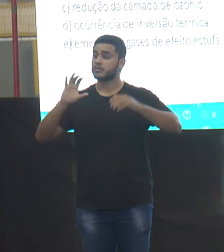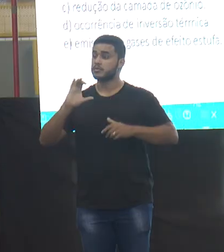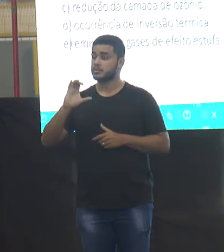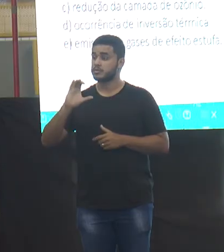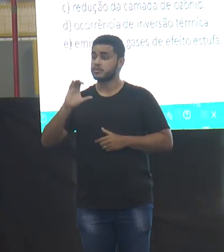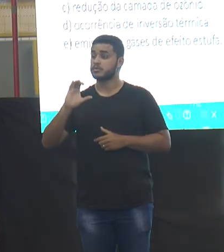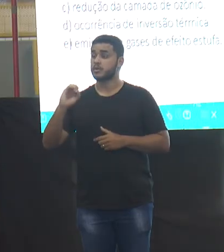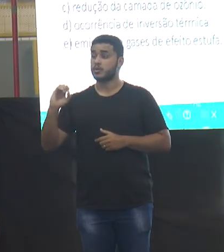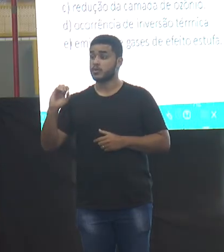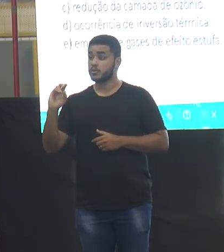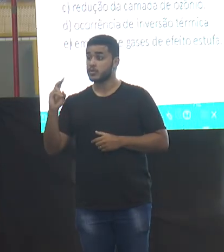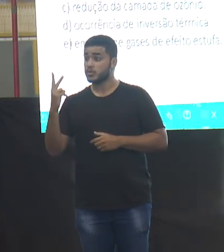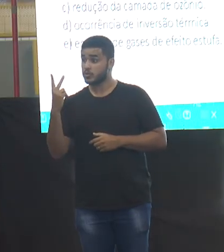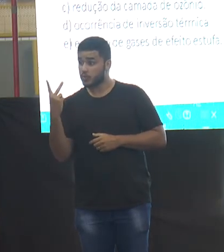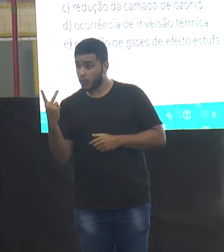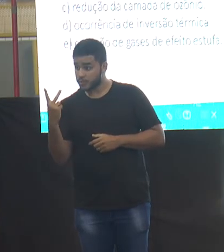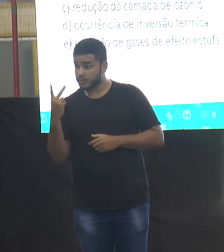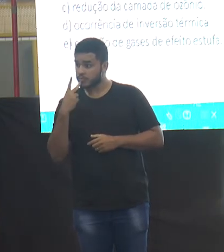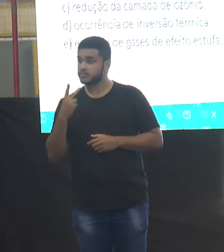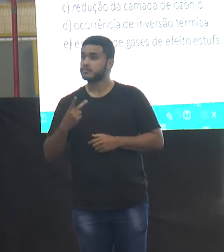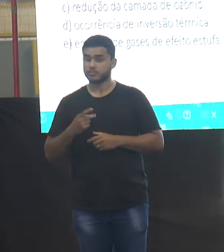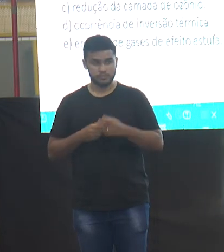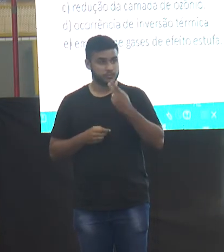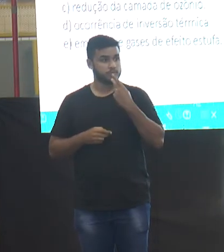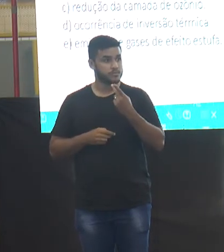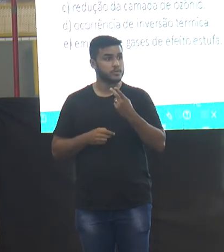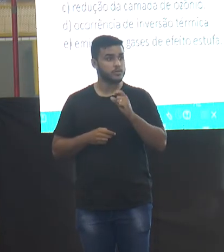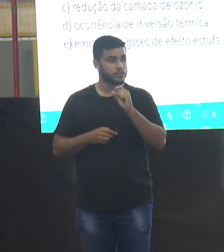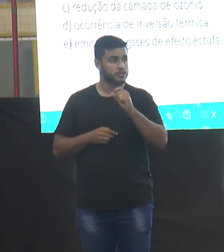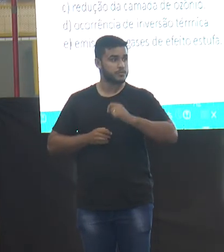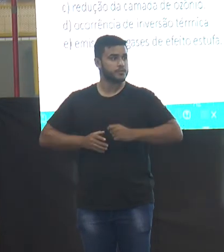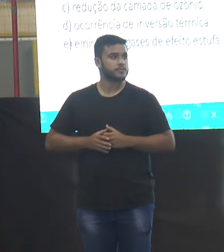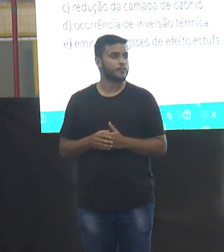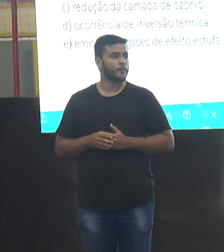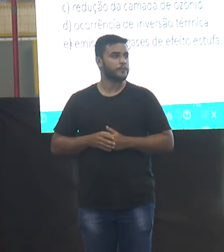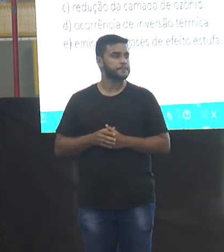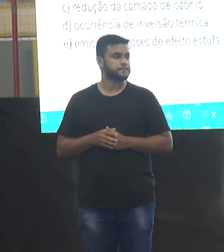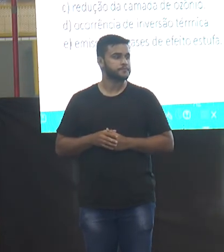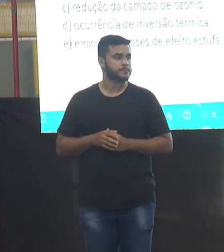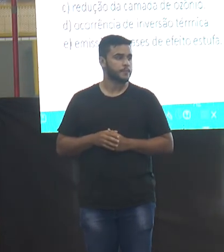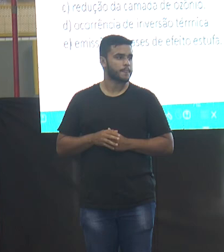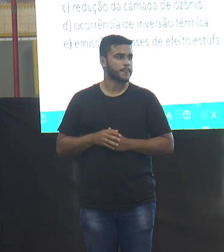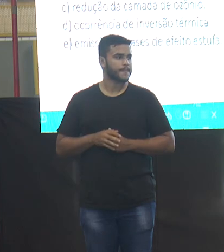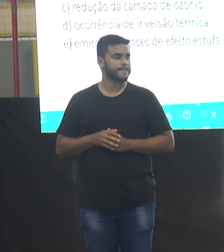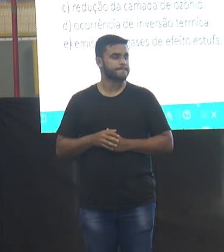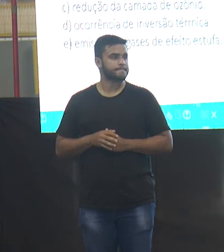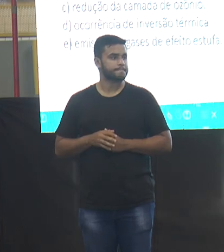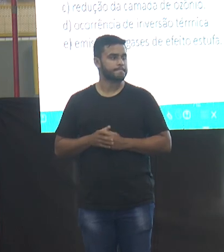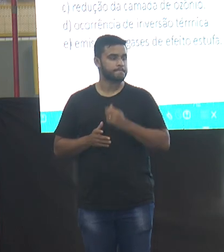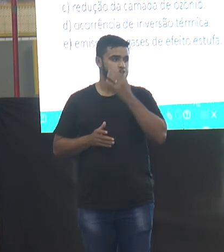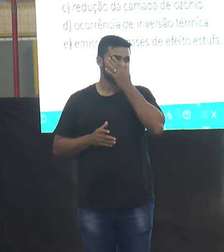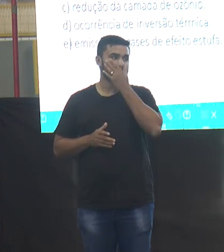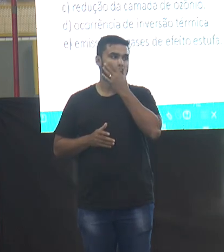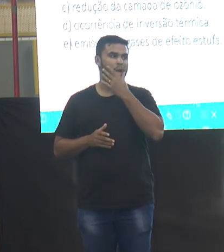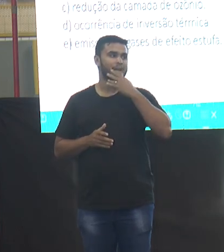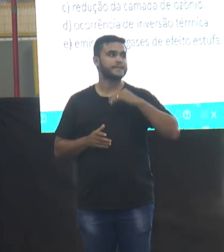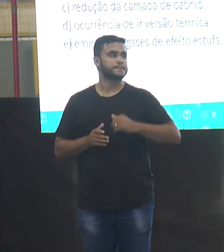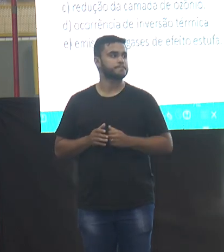da combustão dos combustíveis fósseis, né? Vamos ver a criatividade do pessoal aqui de